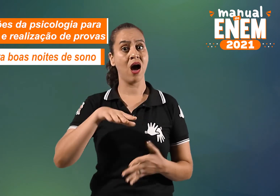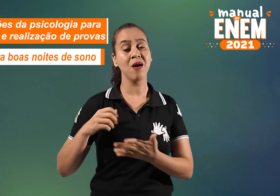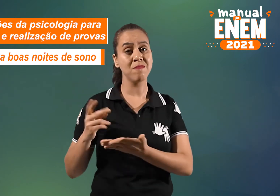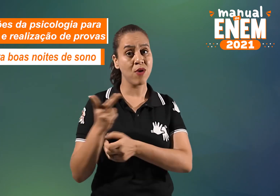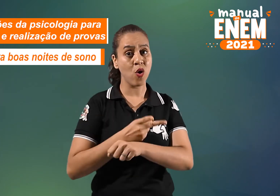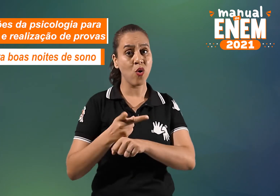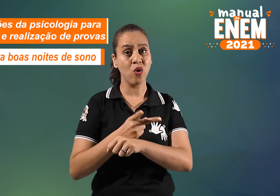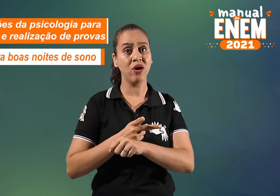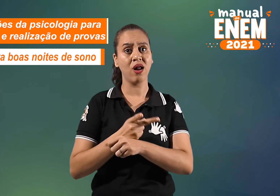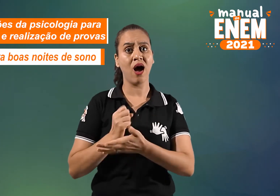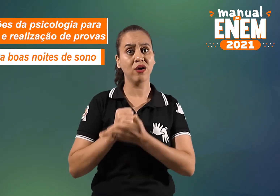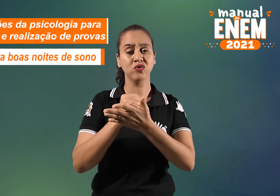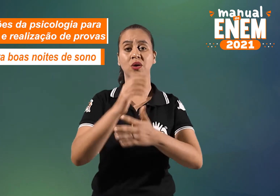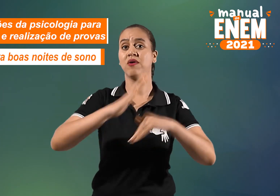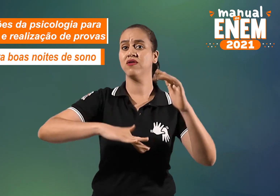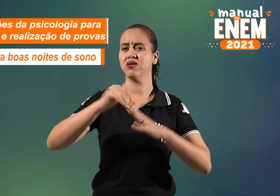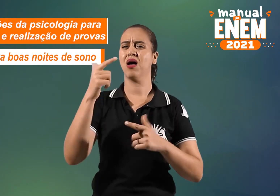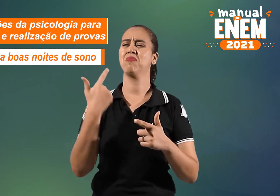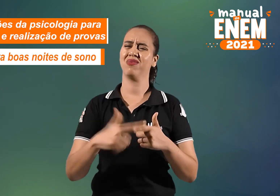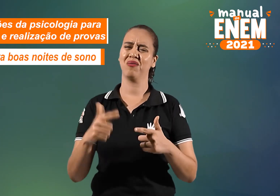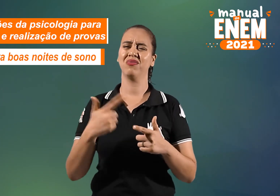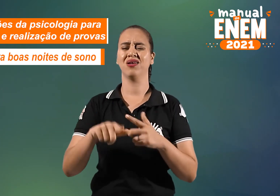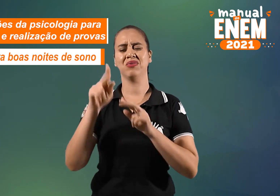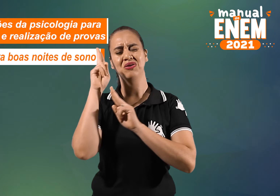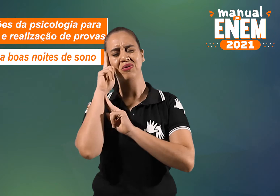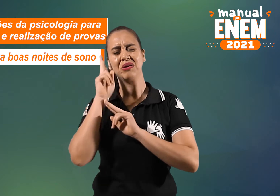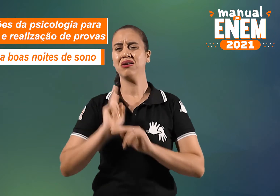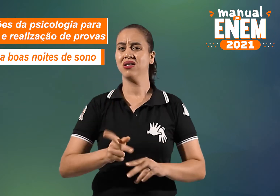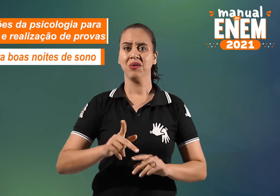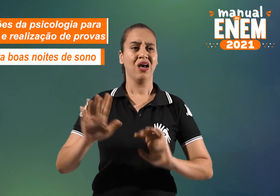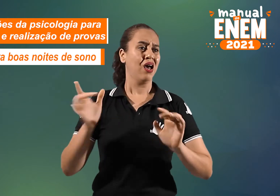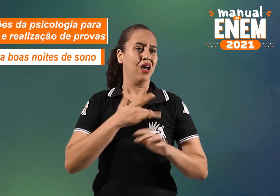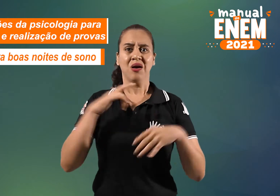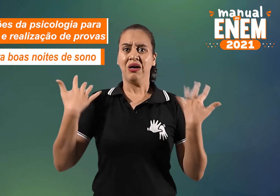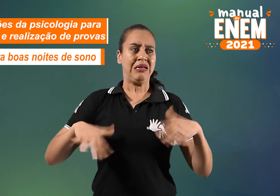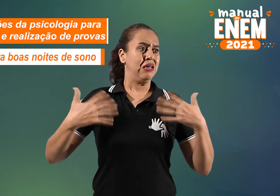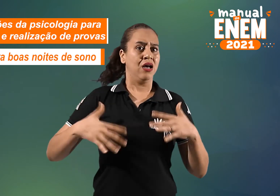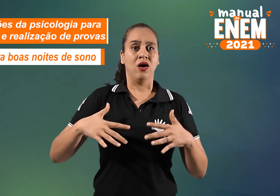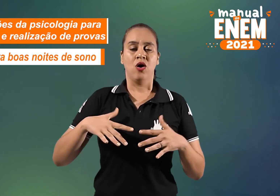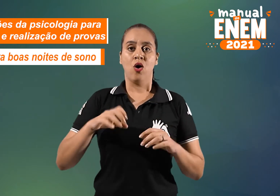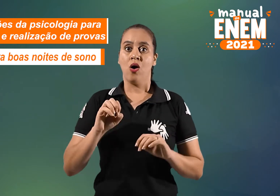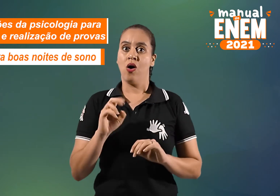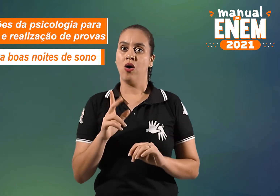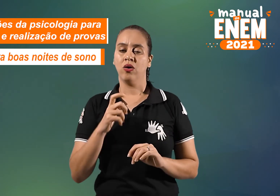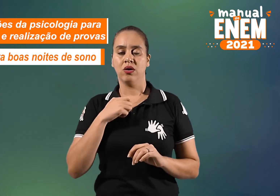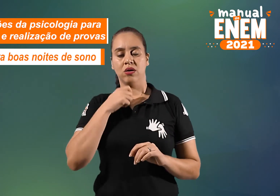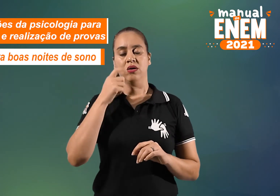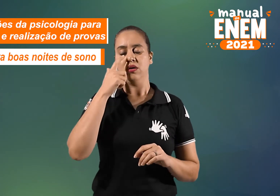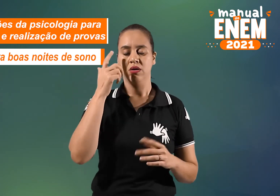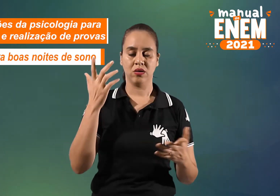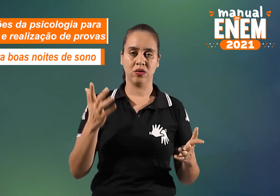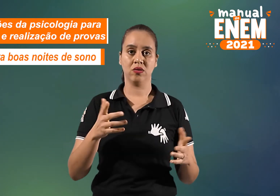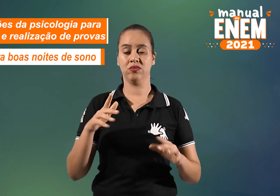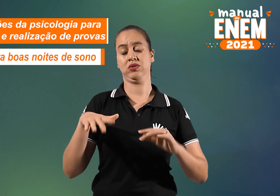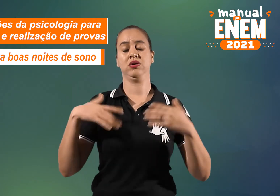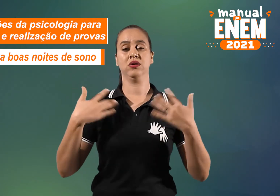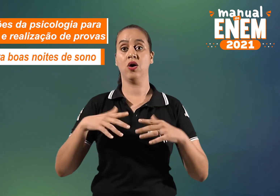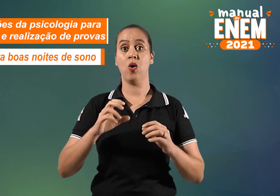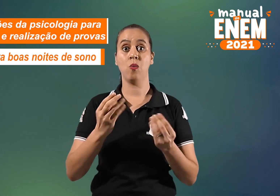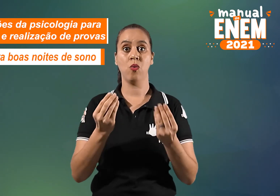ideal é buscar ajuda profissional. Inclusive se você estiver tendo pesadelos constantemente, roncos em excesso ou até grande